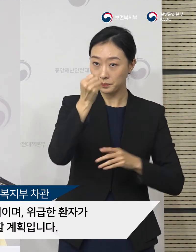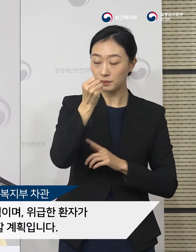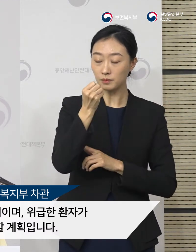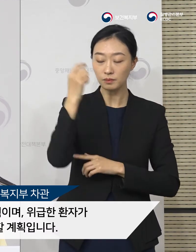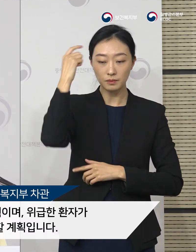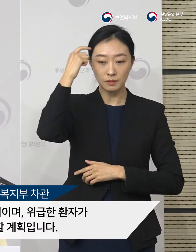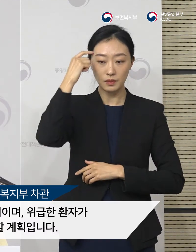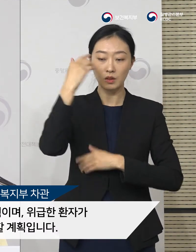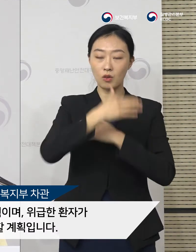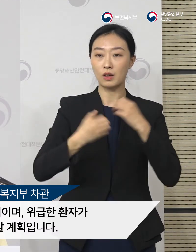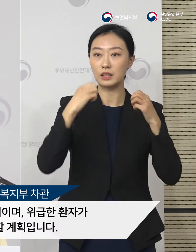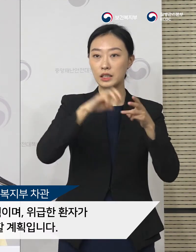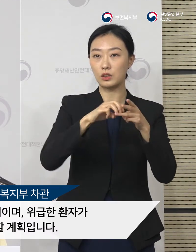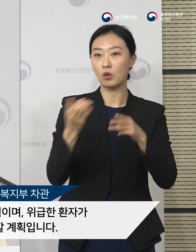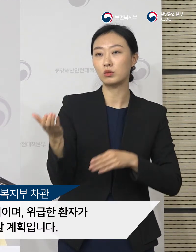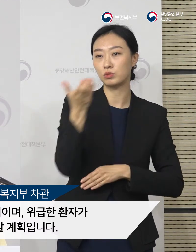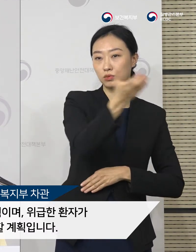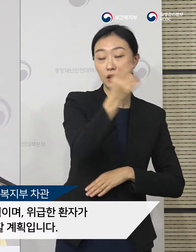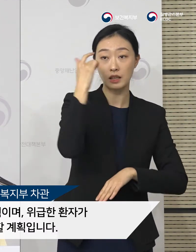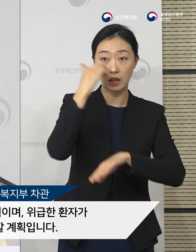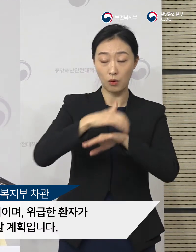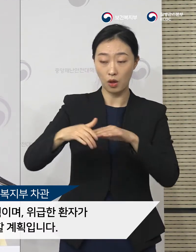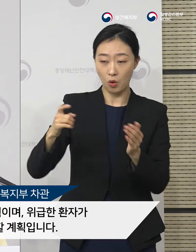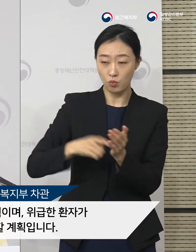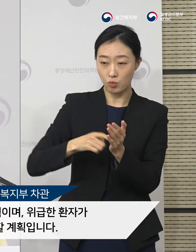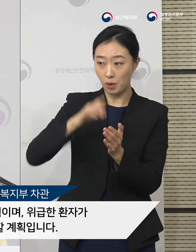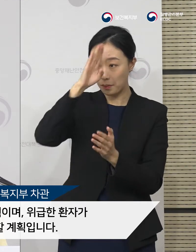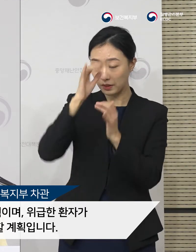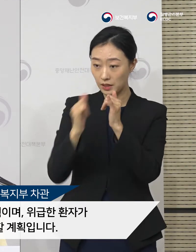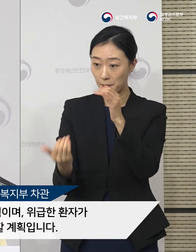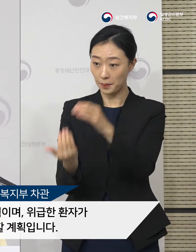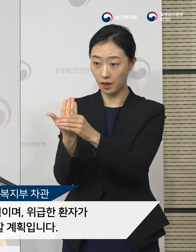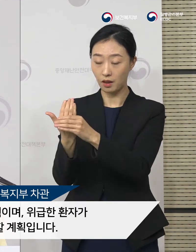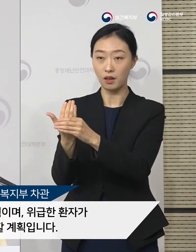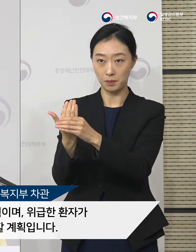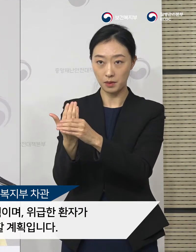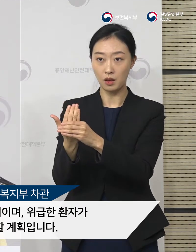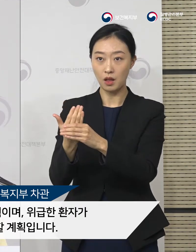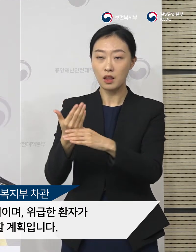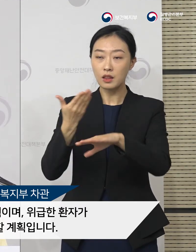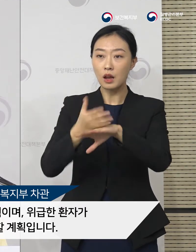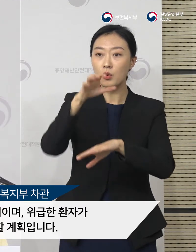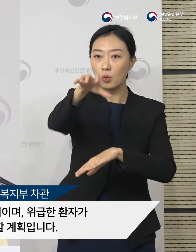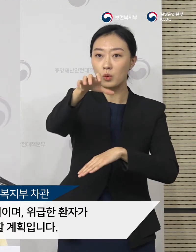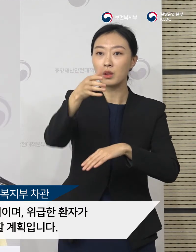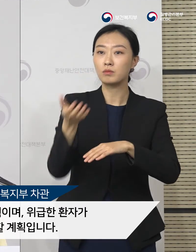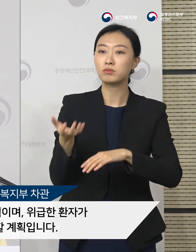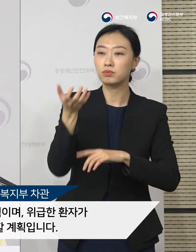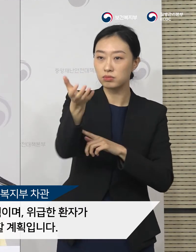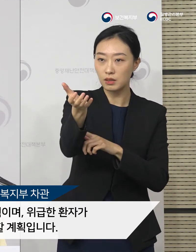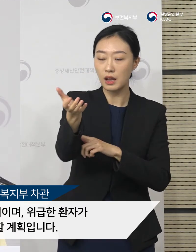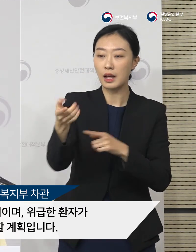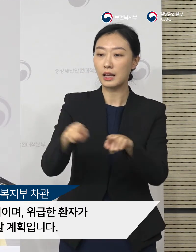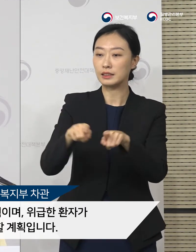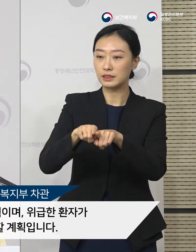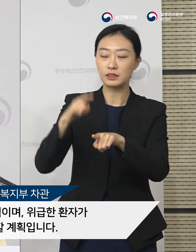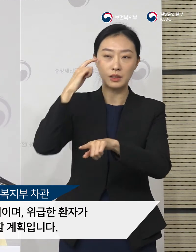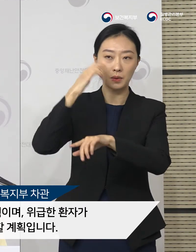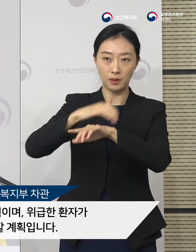이송할 계획이며 위급한 환자가 발생할 경우 상급 종합병원 등으로의 이송도 병행할